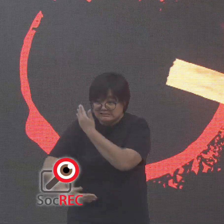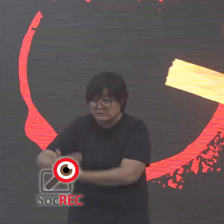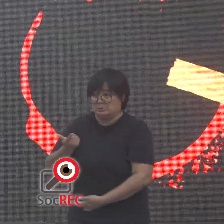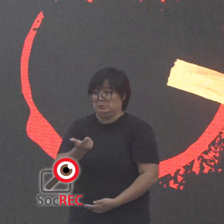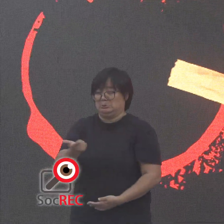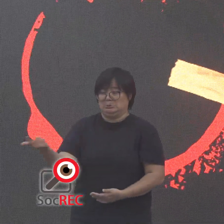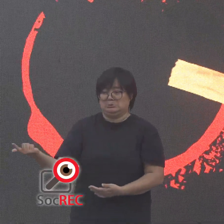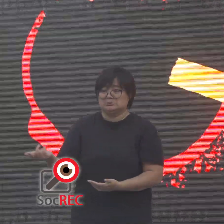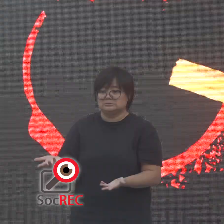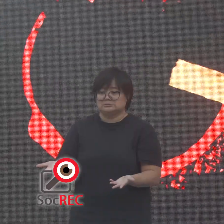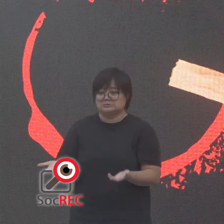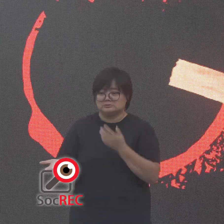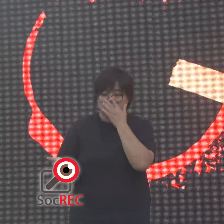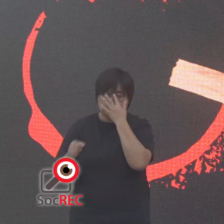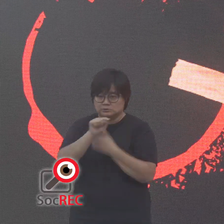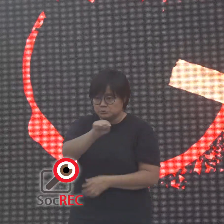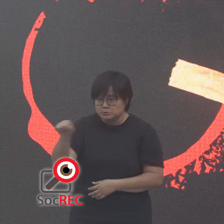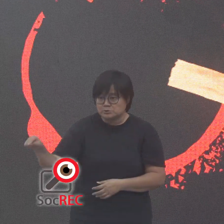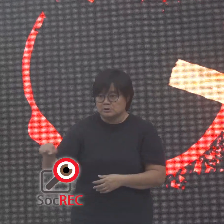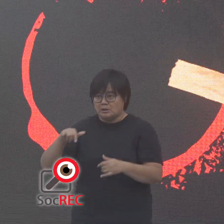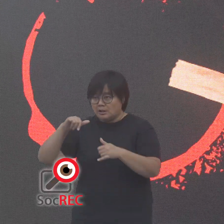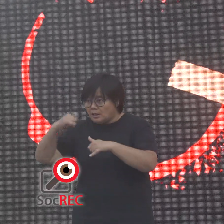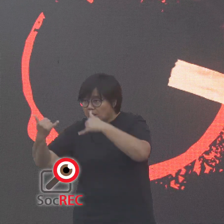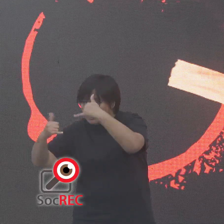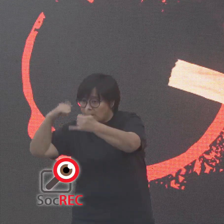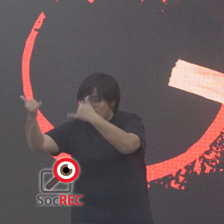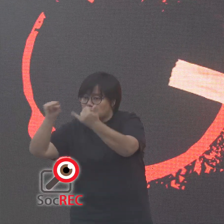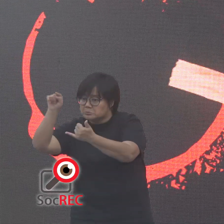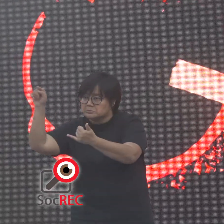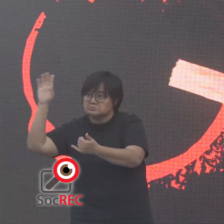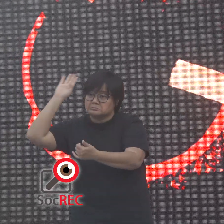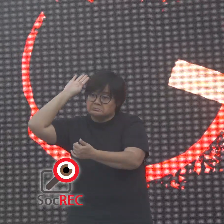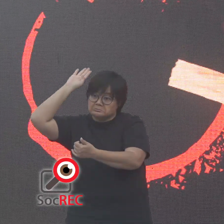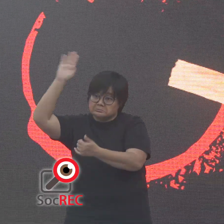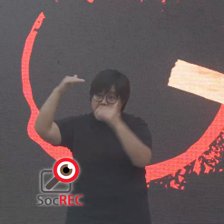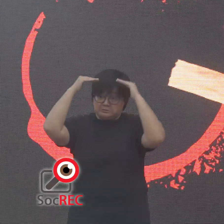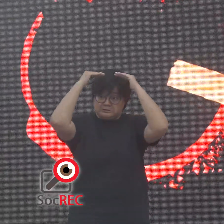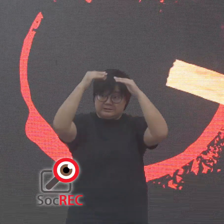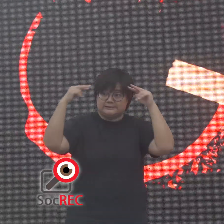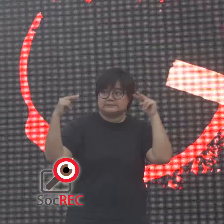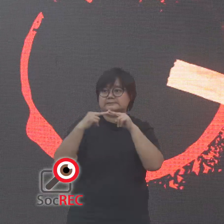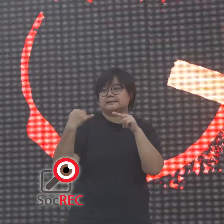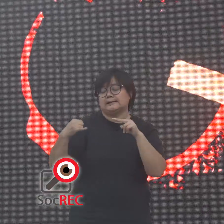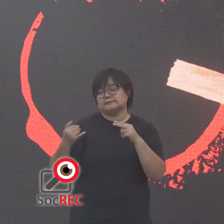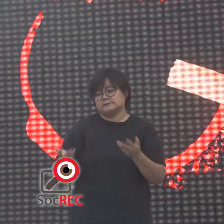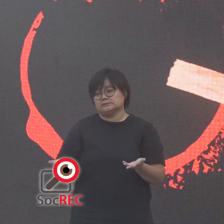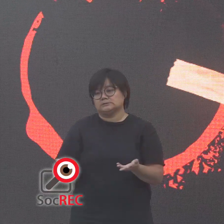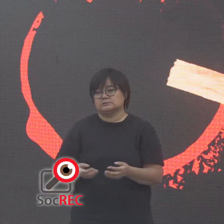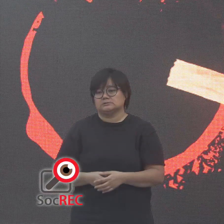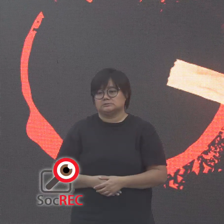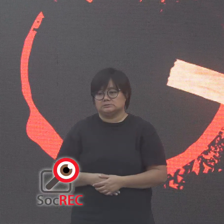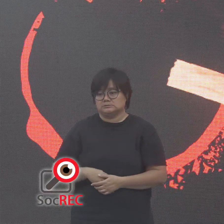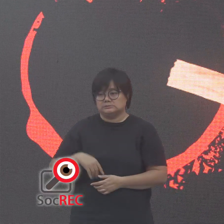機會跟我們一起回去煲底那裡慶祝。他們的犧牲為我們帶來了也都很多